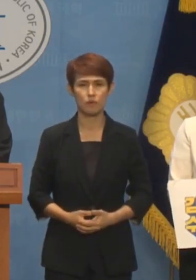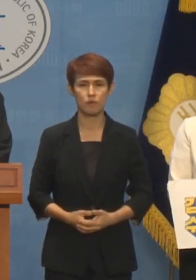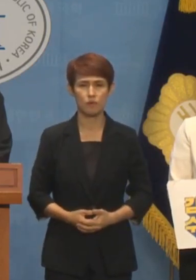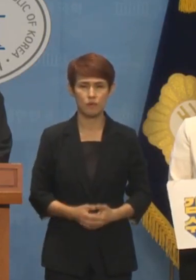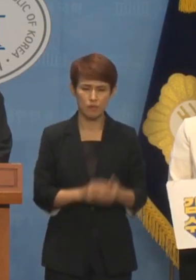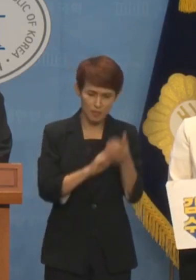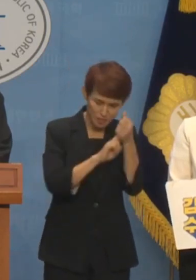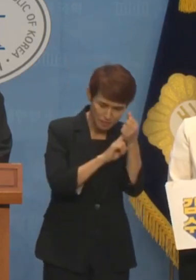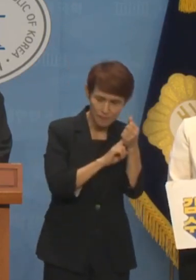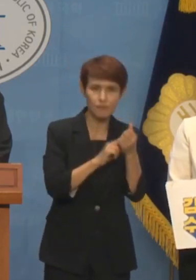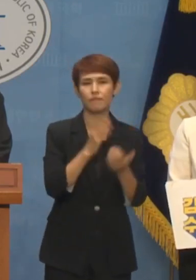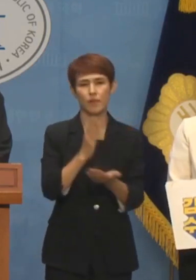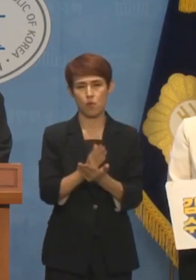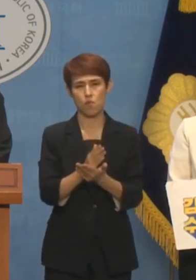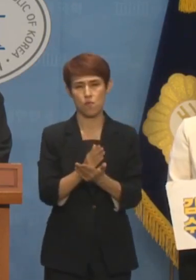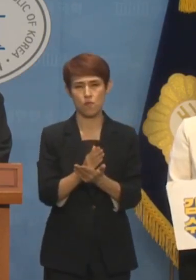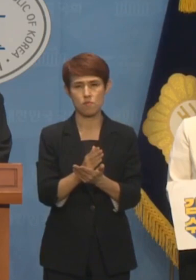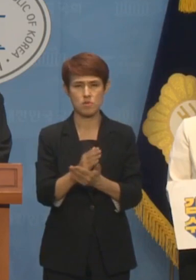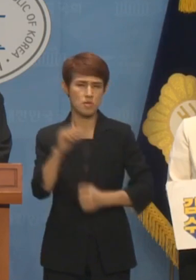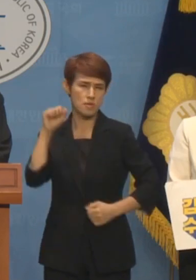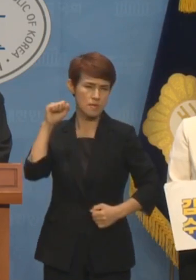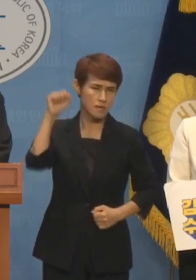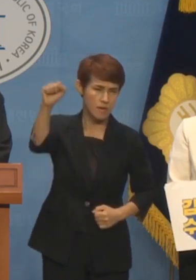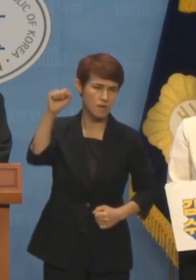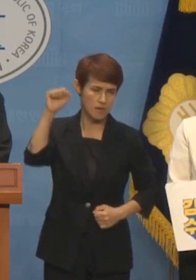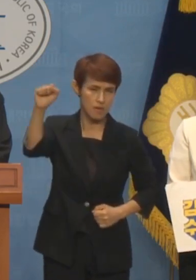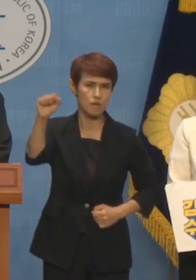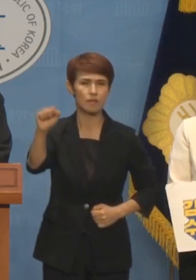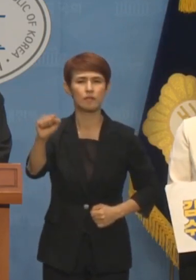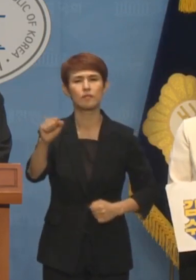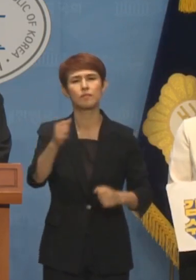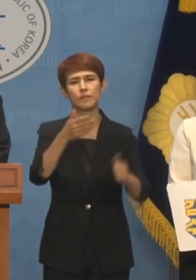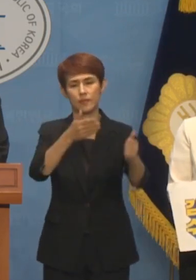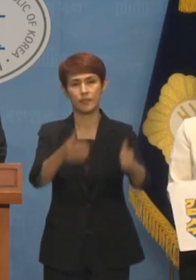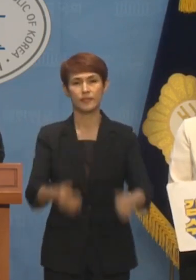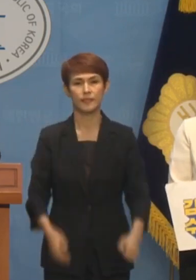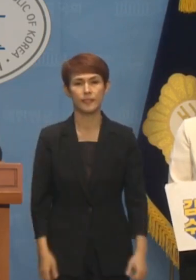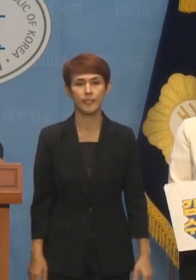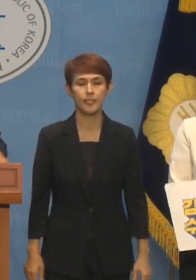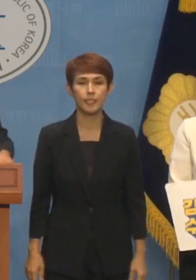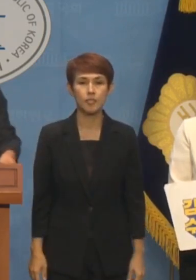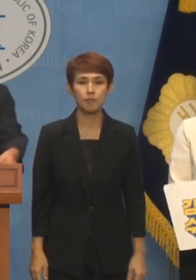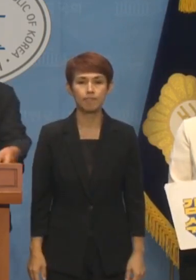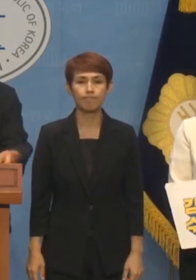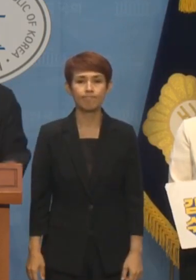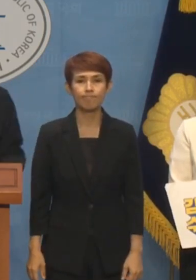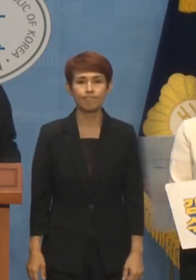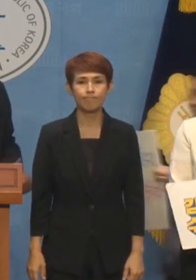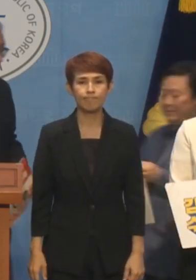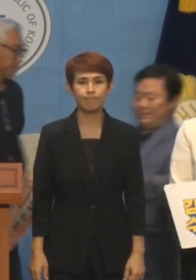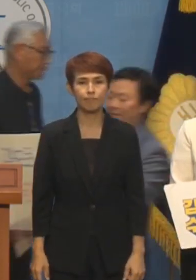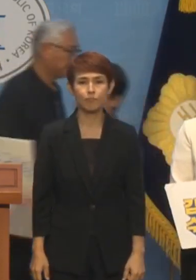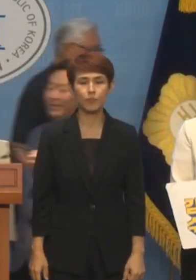마시고 카메라 앞으로 나와 주시기를 요청드립니다. 감사합니다.